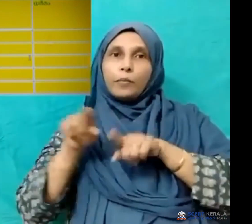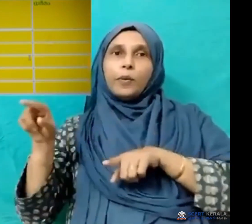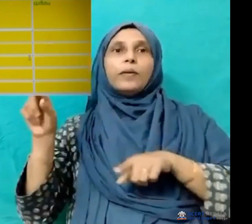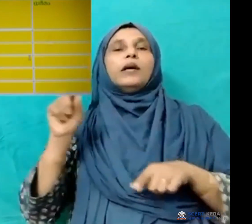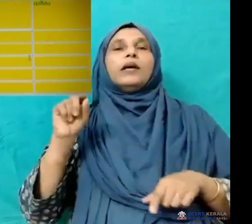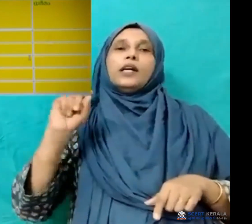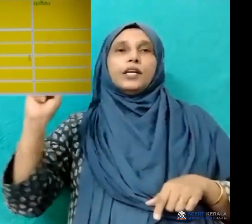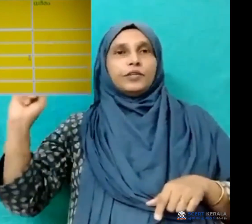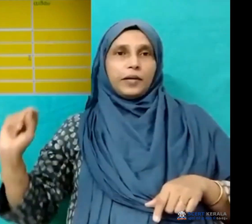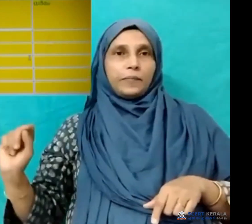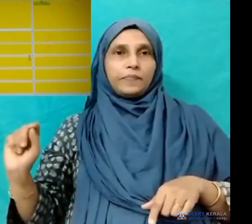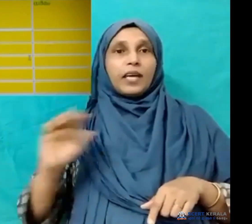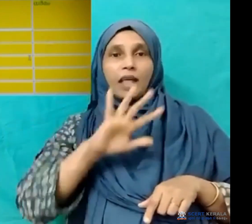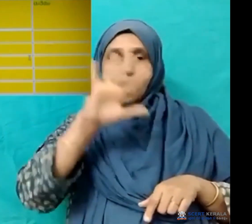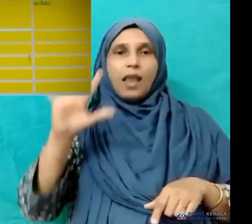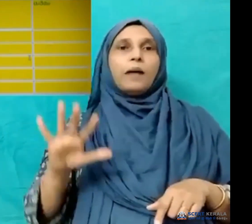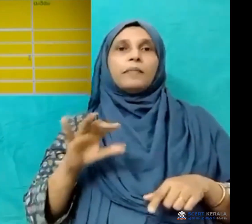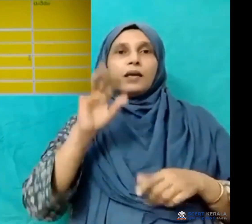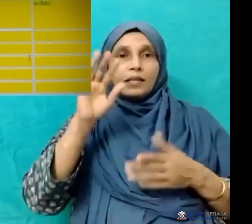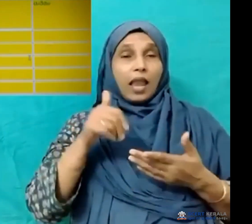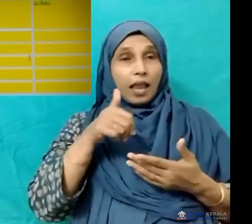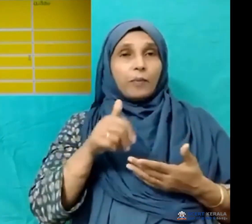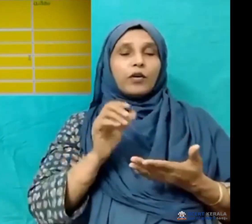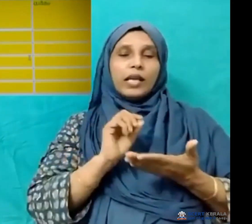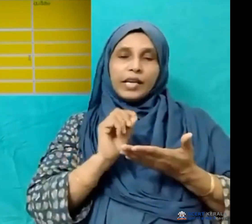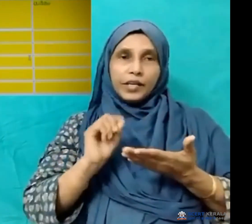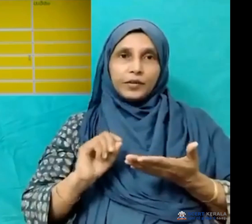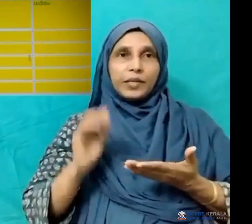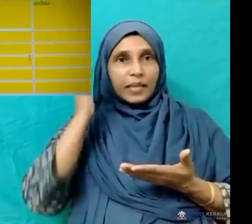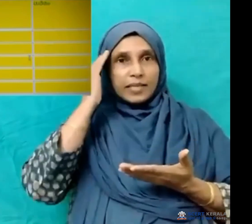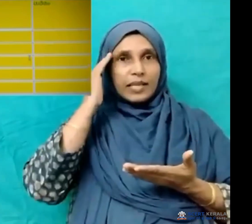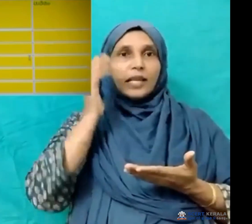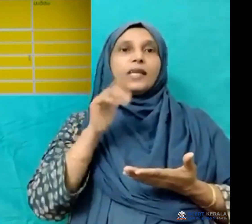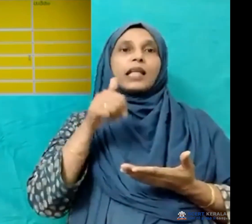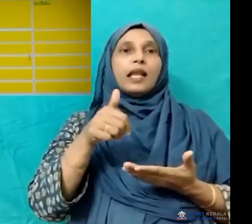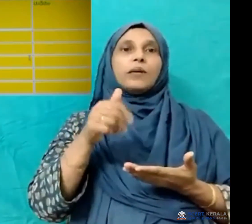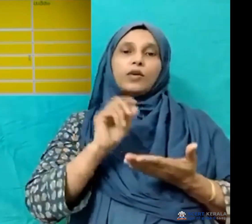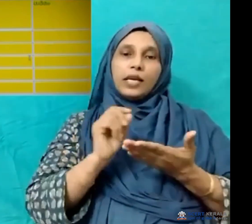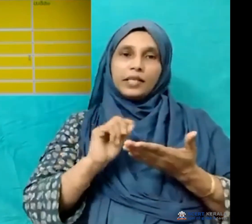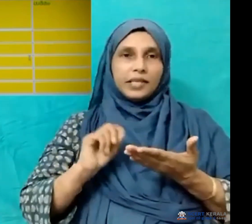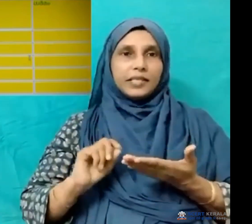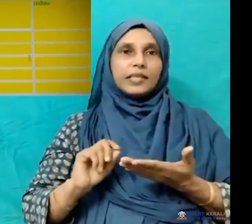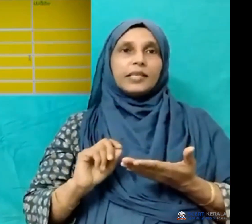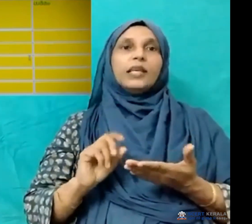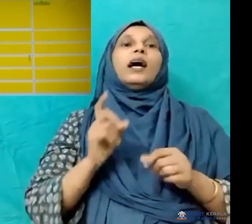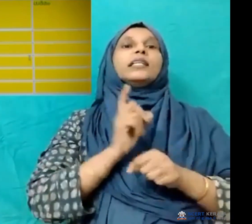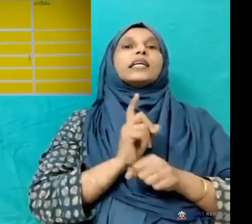ഒപ്പം എഴുതണം. അതെല്ലാം നല്ല പോലെ എഴുതി മനസ്സിലാക്കി നല്ല പോലെ അത് എഴുതിയിട്ട് അത്